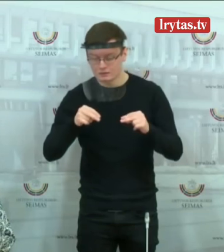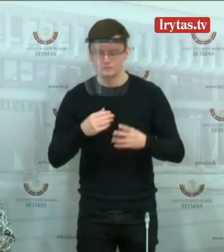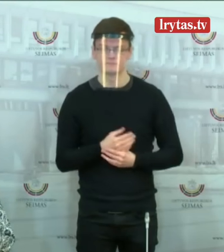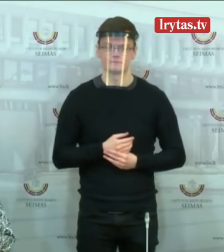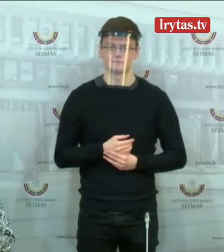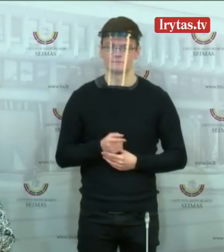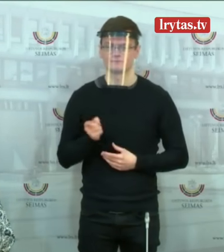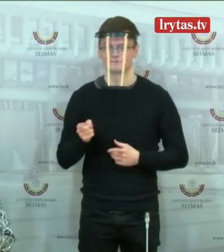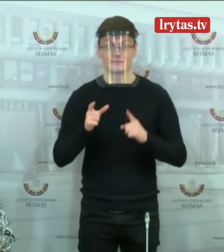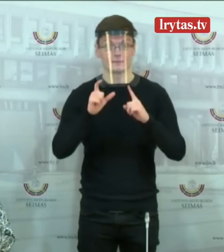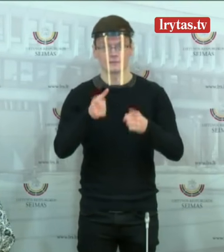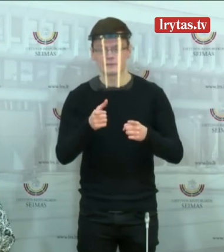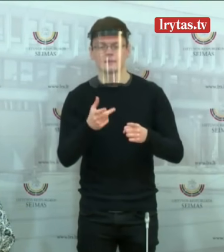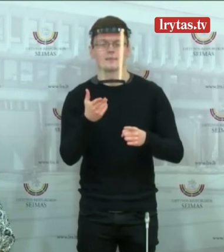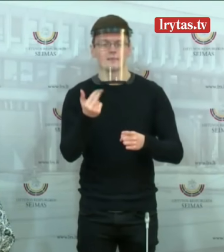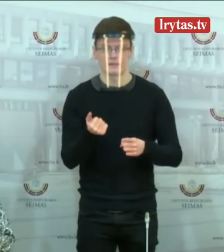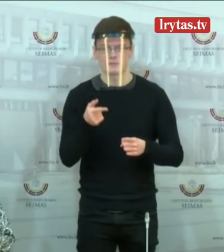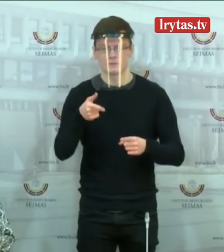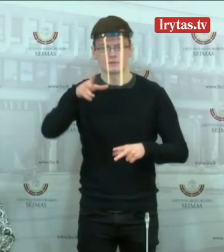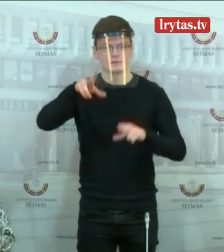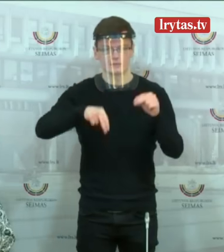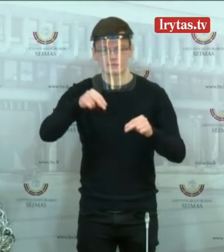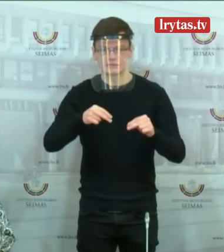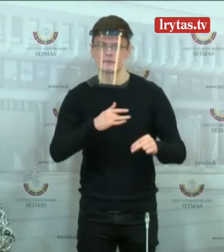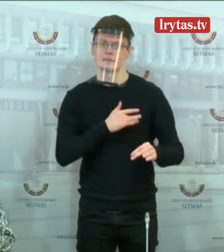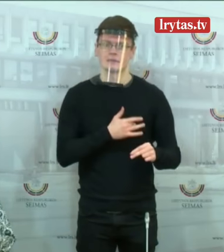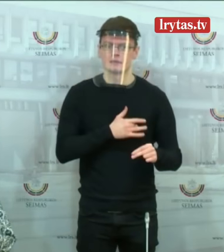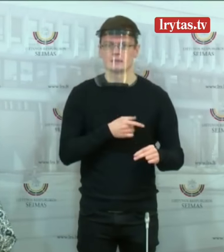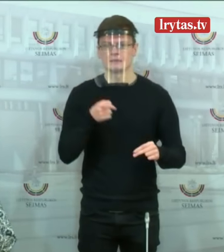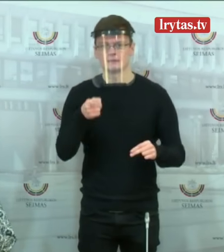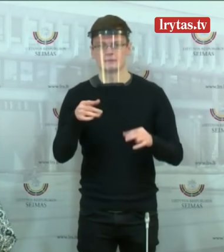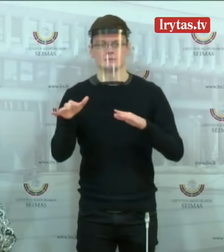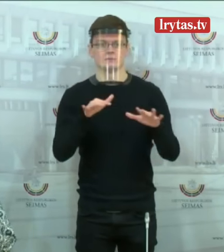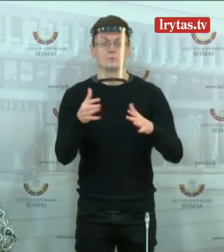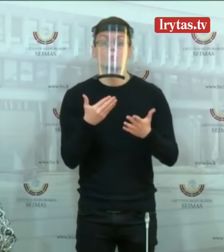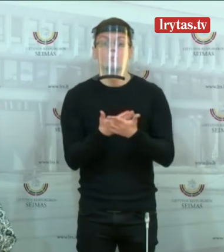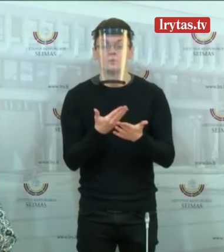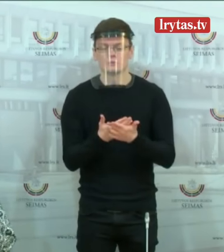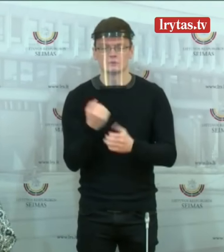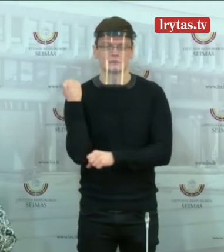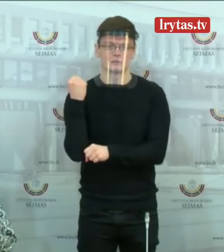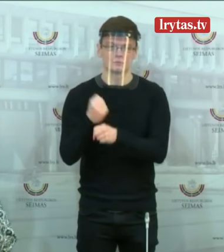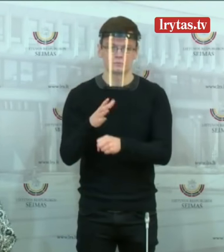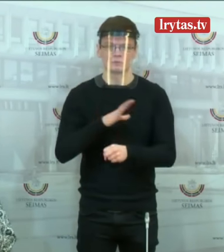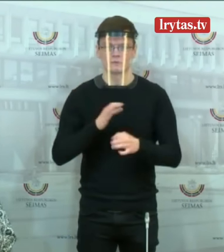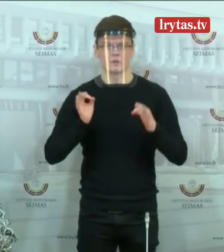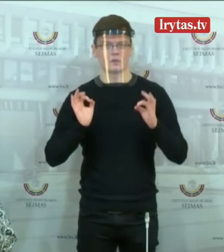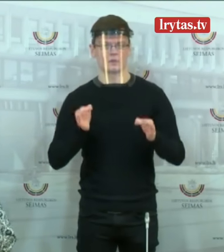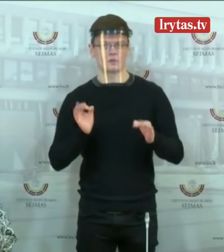tikrai kelinti nerimą situaciją, kadangi na, darbuotojas buvo besimptomės.